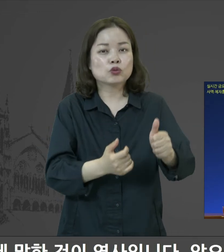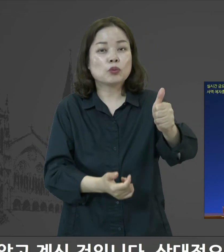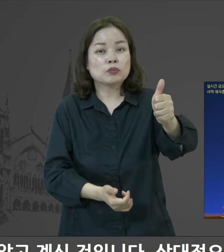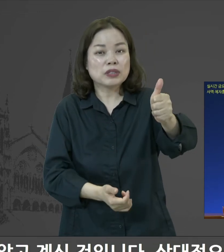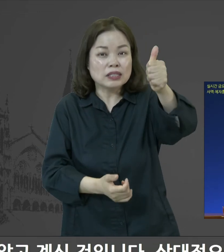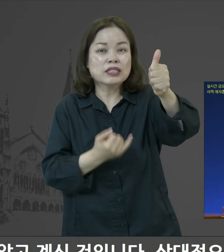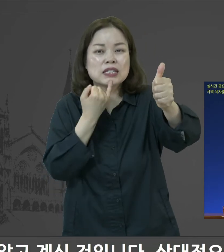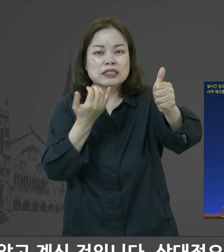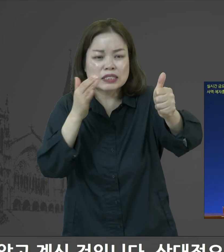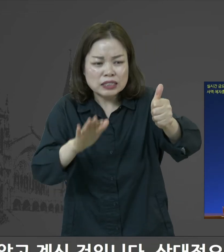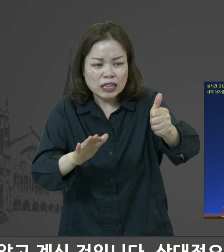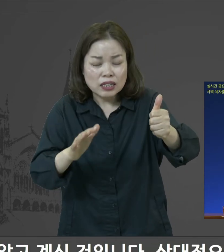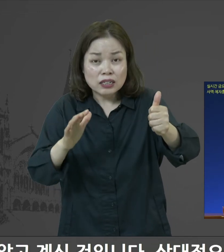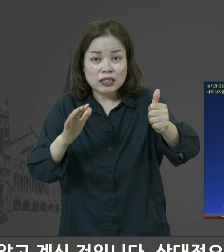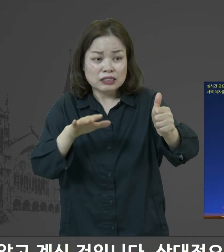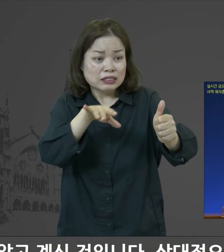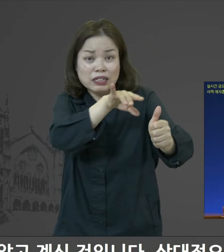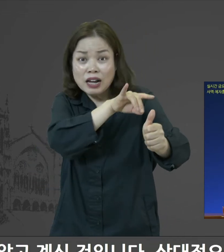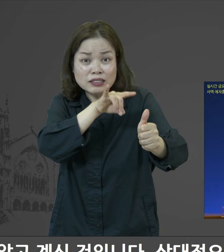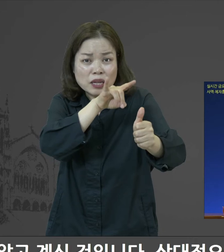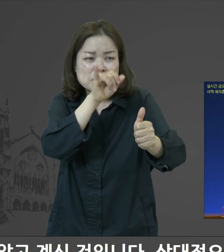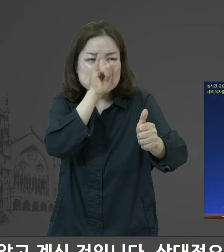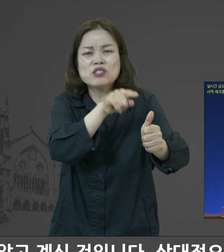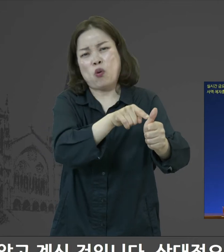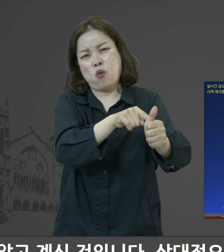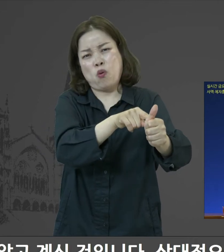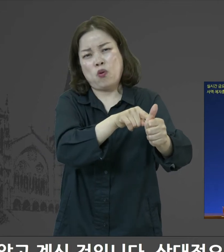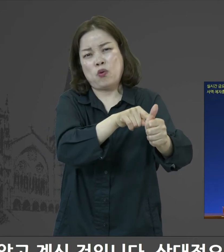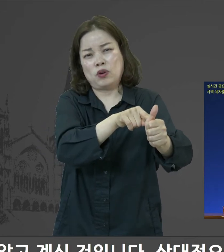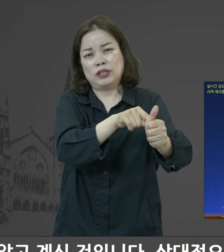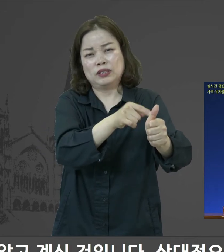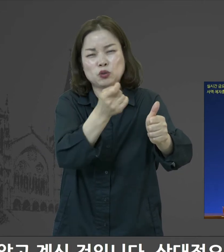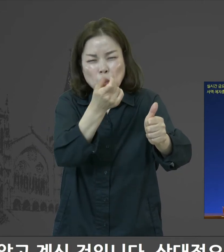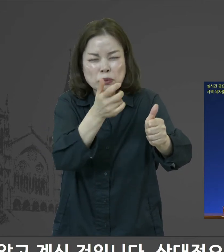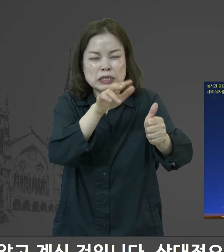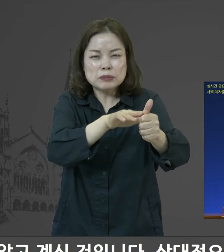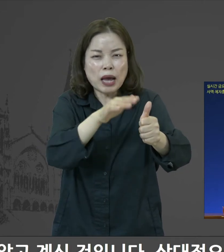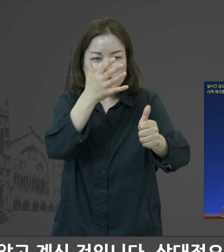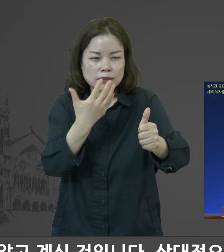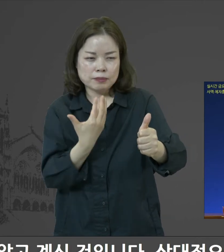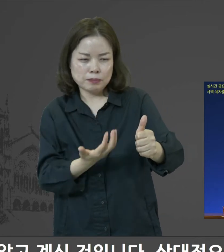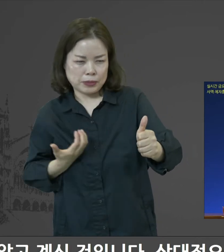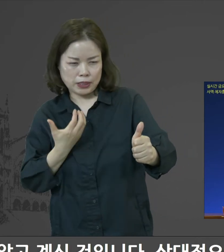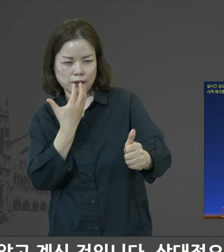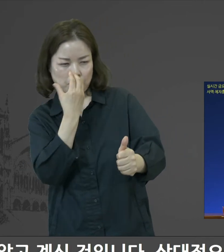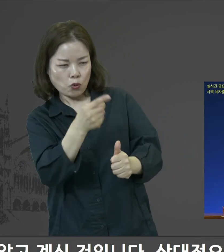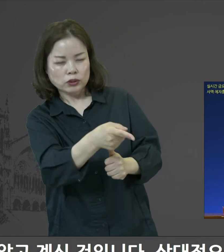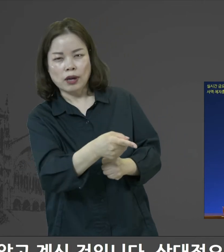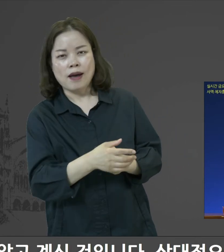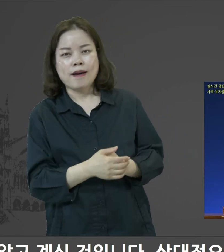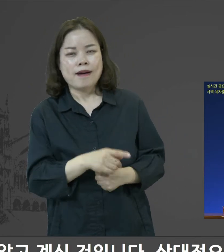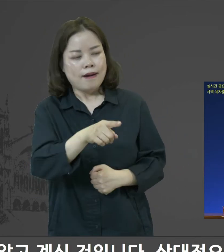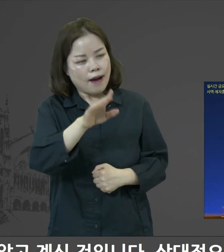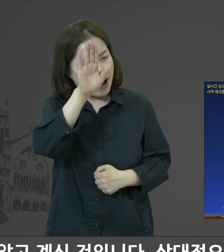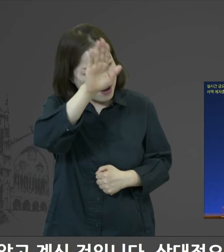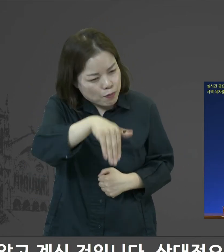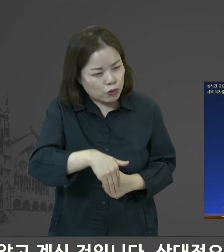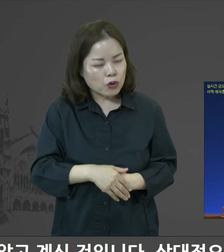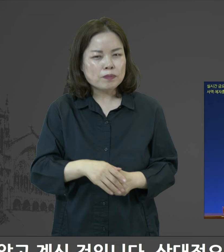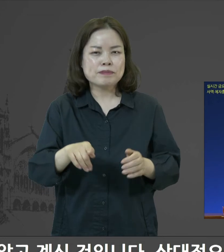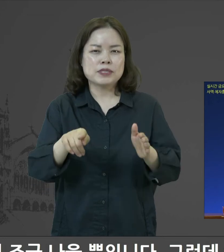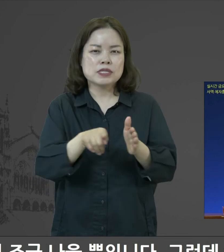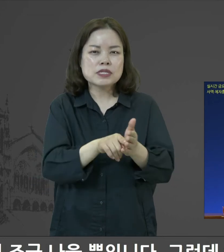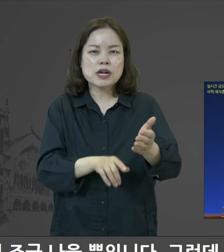뿐이죠. 그런데 여전히 간사함이 있는데, 하나님이 미리 보시고 제가 앞으로 참